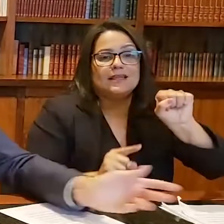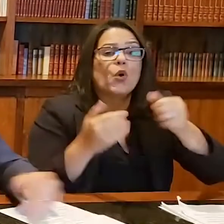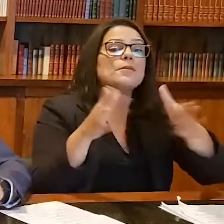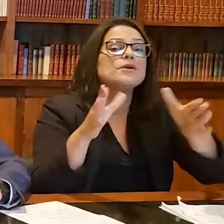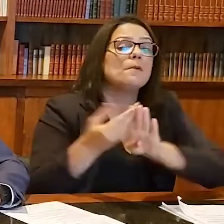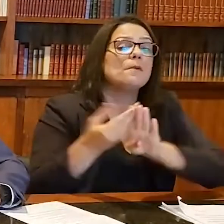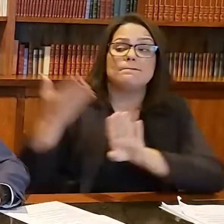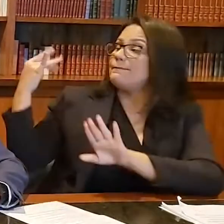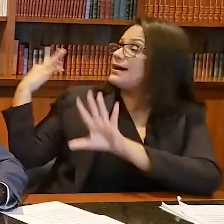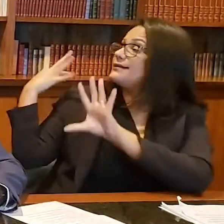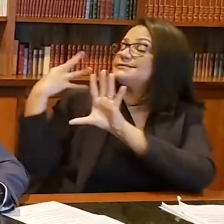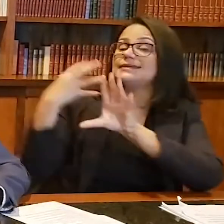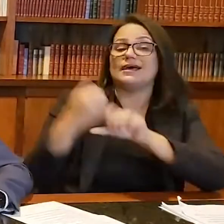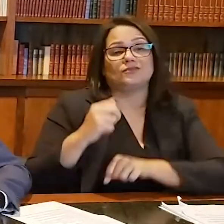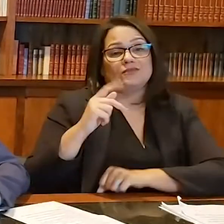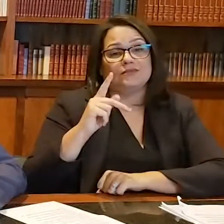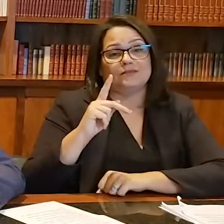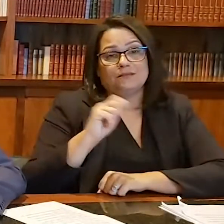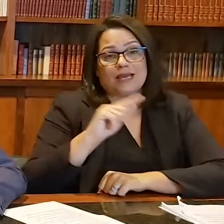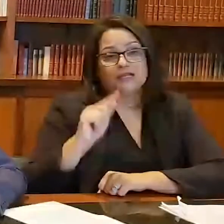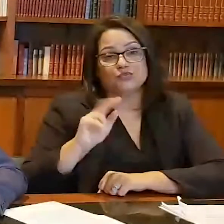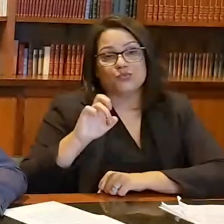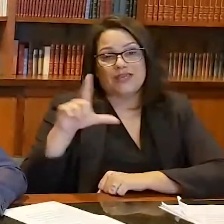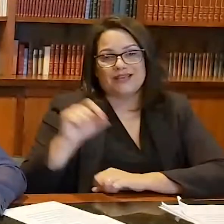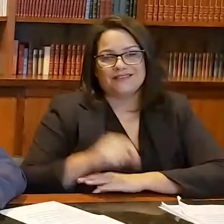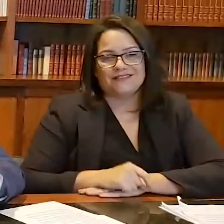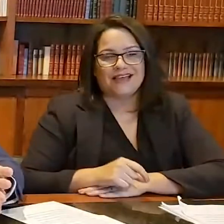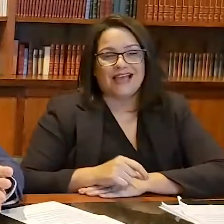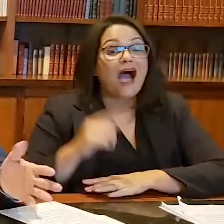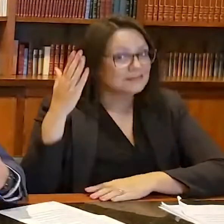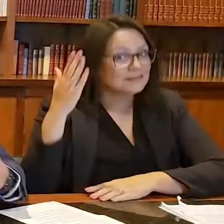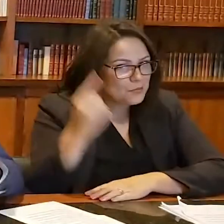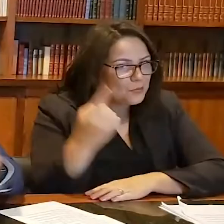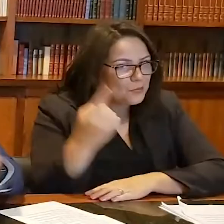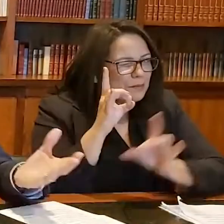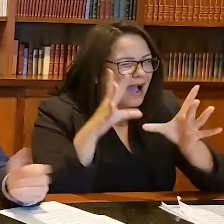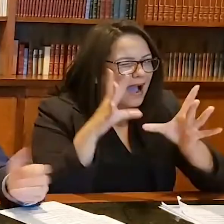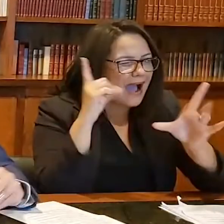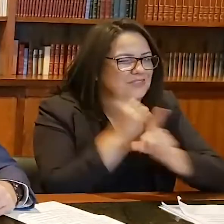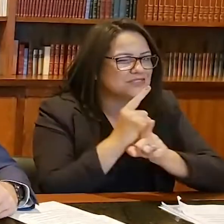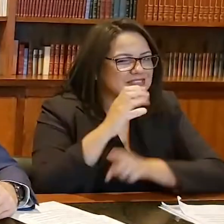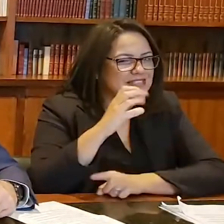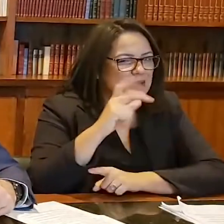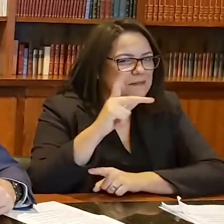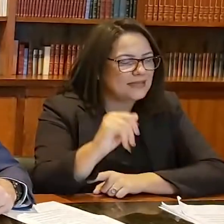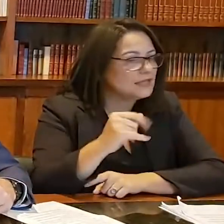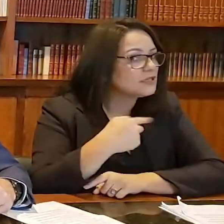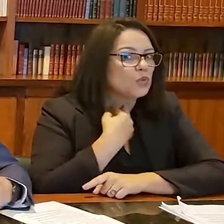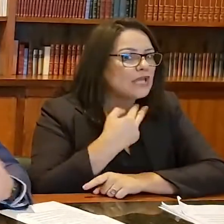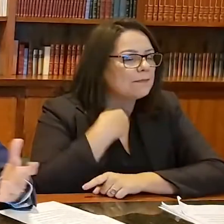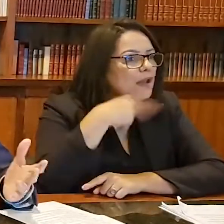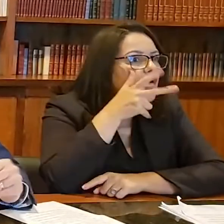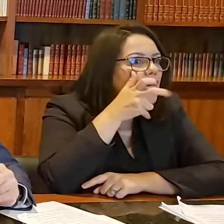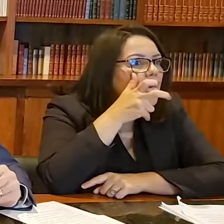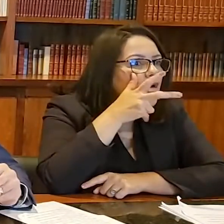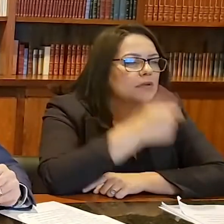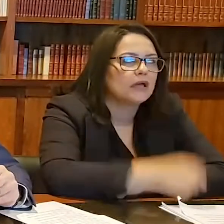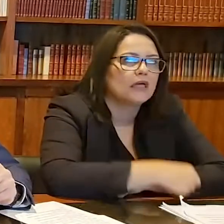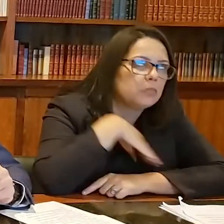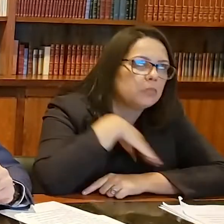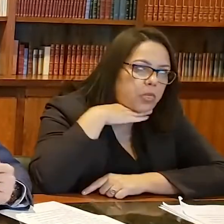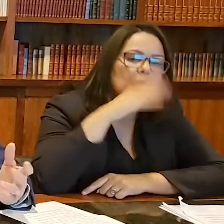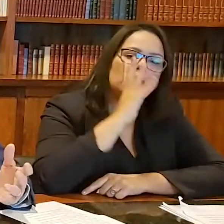Agora eu descobri hoje que na CPI, eu descobri que na CPI, eu tinha assistido, não dá para ouvir tudo, né? Porque, primeiro que é uma xaropada,